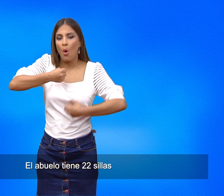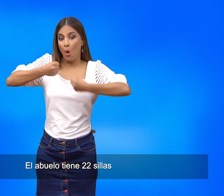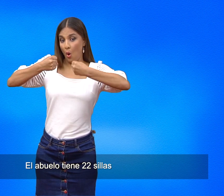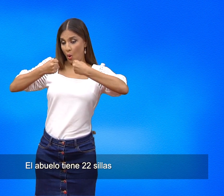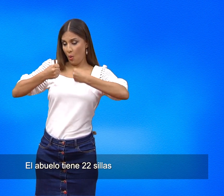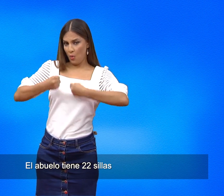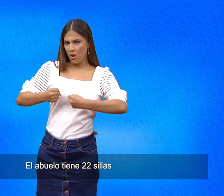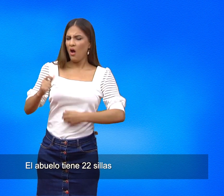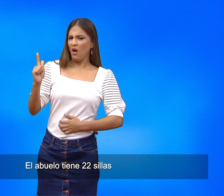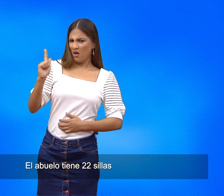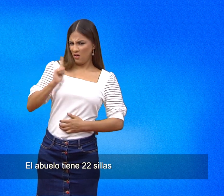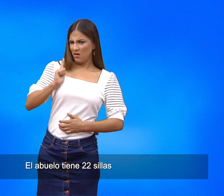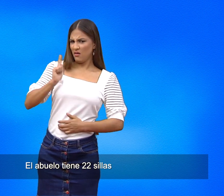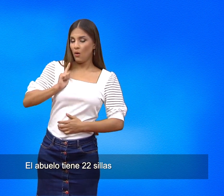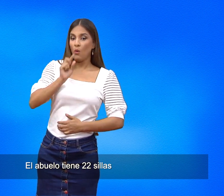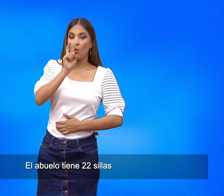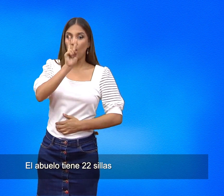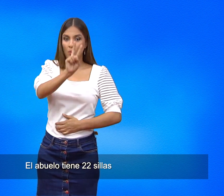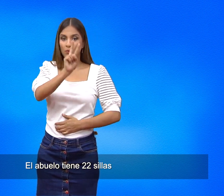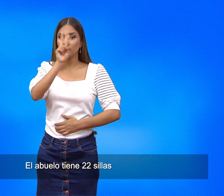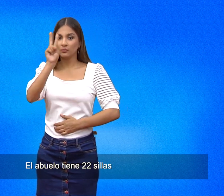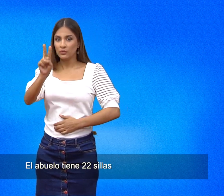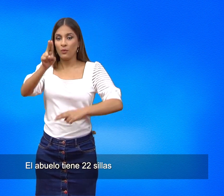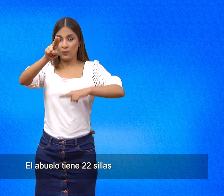el abuelo tiene 22 casillas